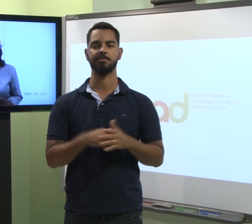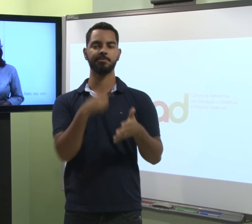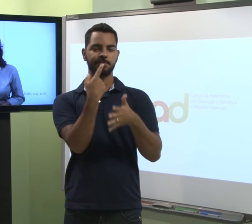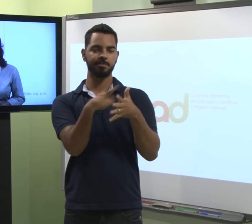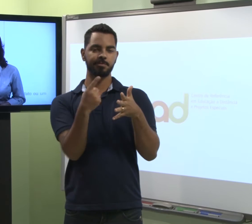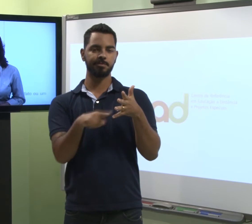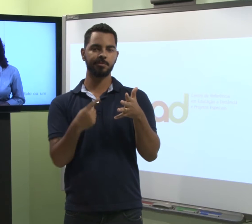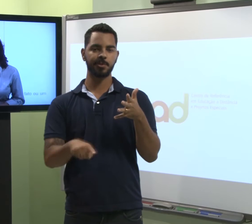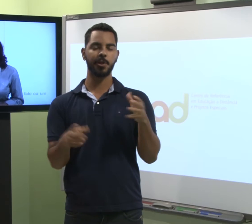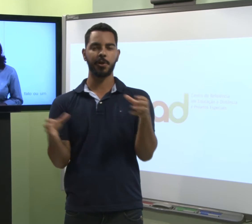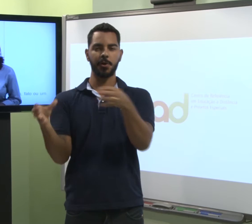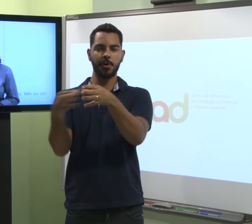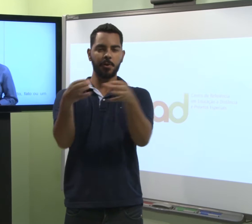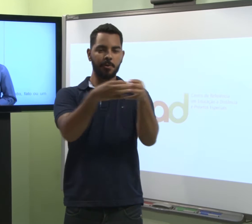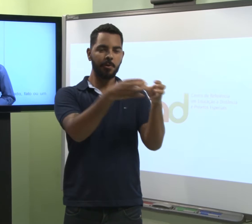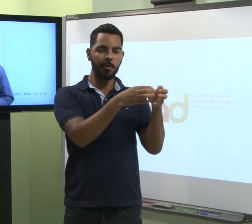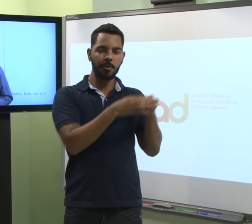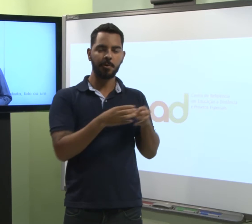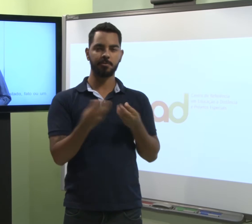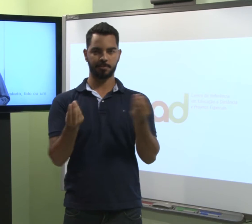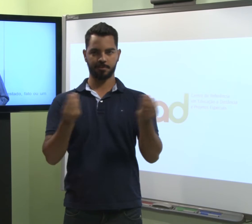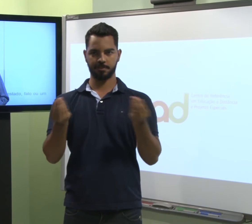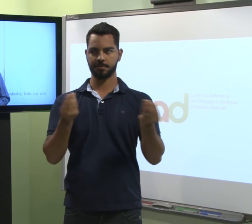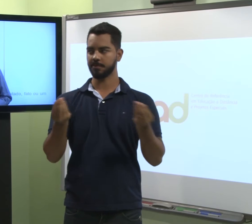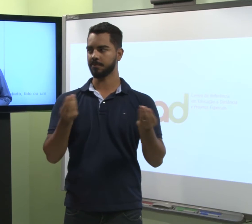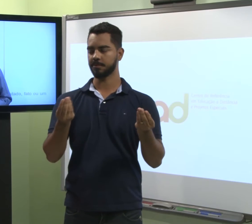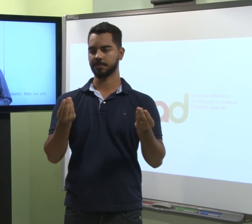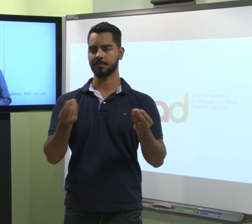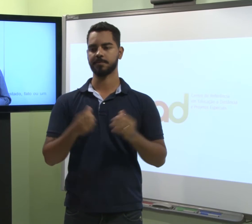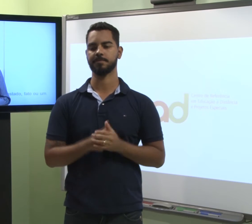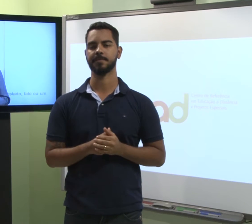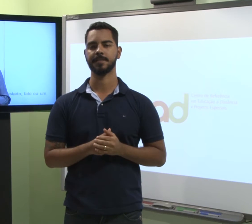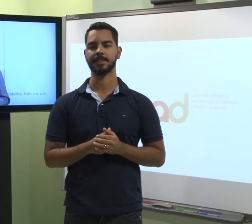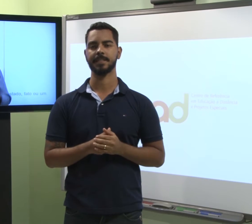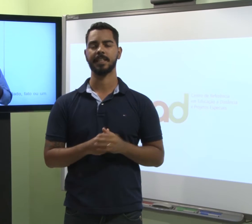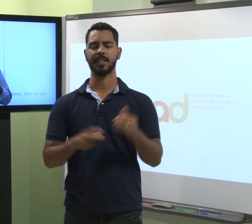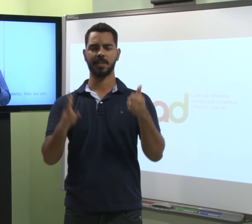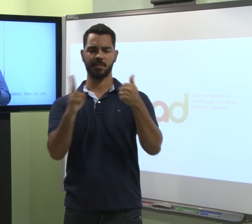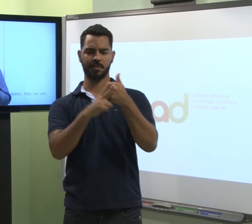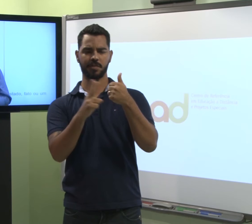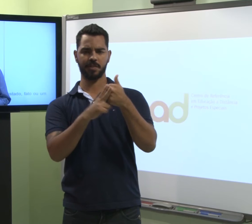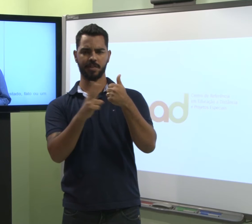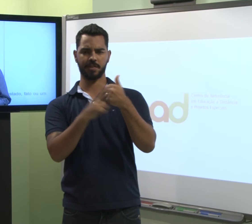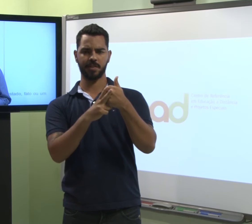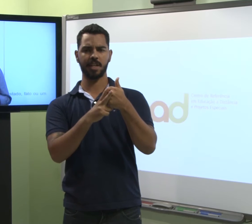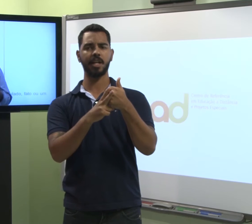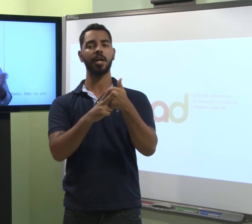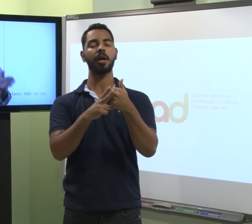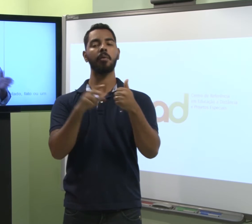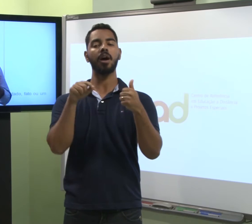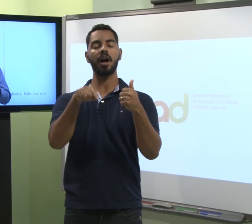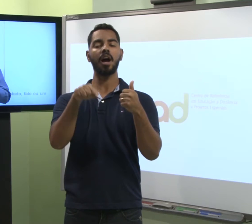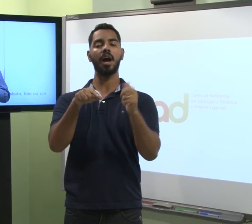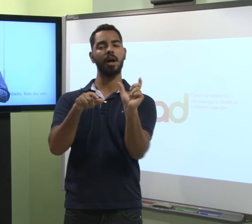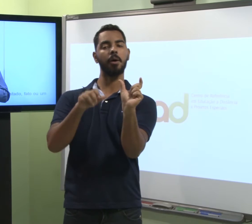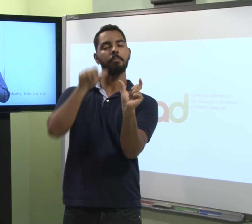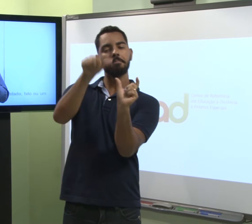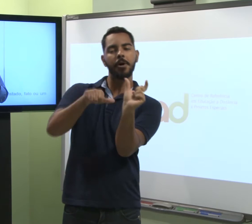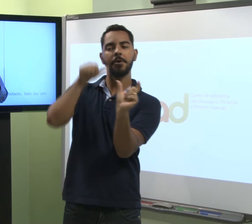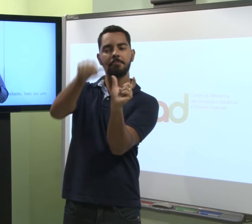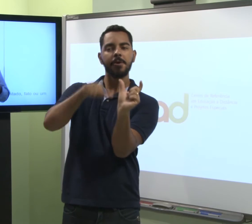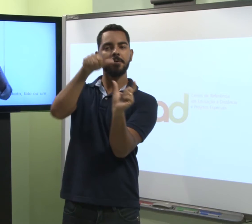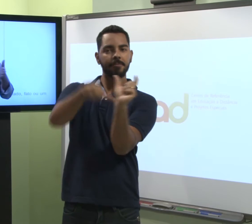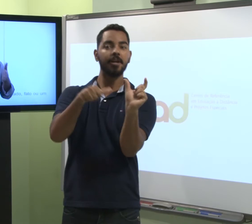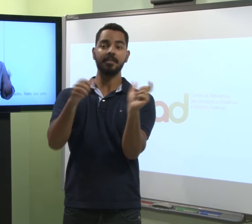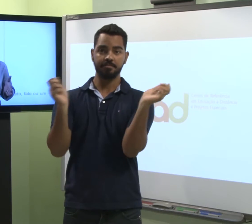iniciar nossos estudos sobre os verbos na língua de sinais, vale aqui lembrar que o verbo é uma palavra de forma variável, que tem como